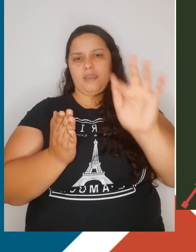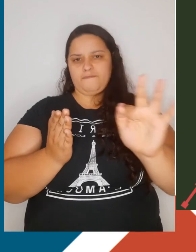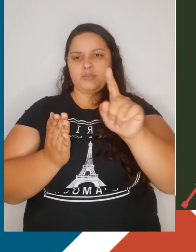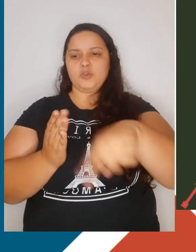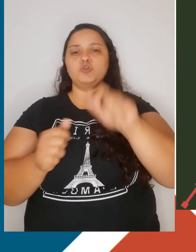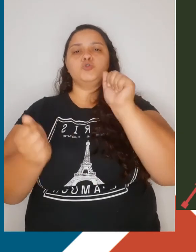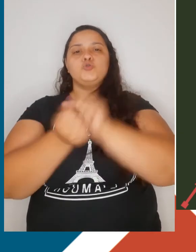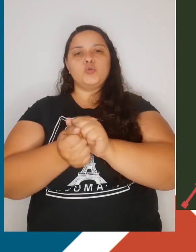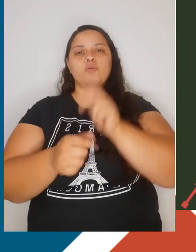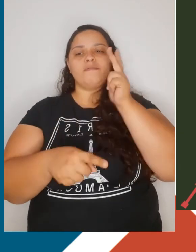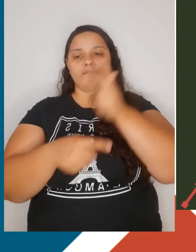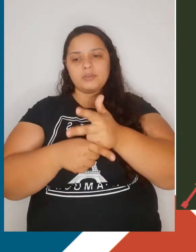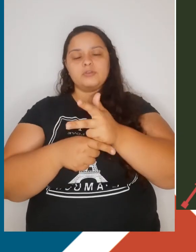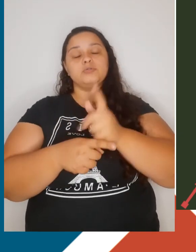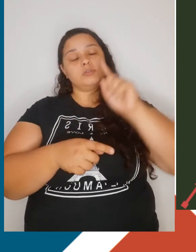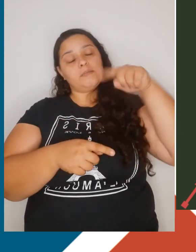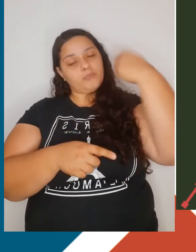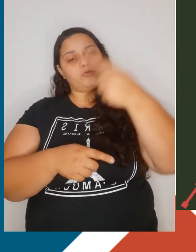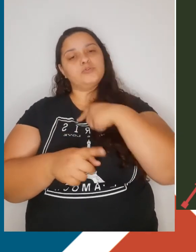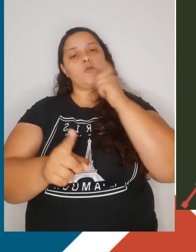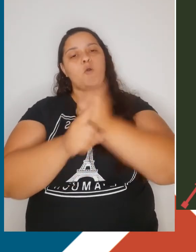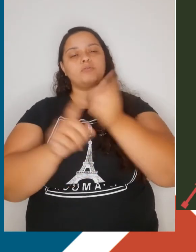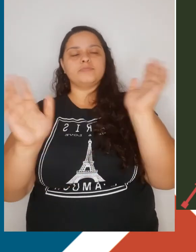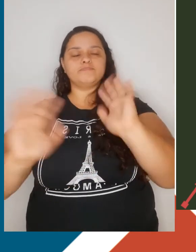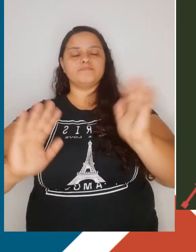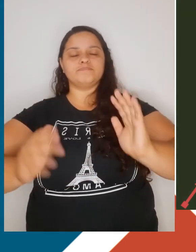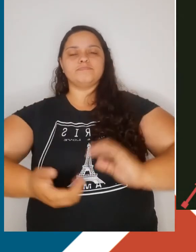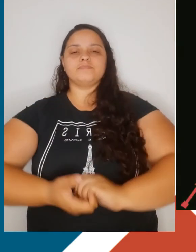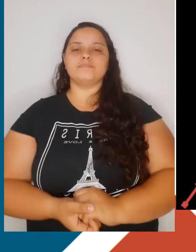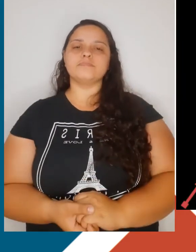junto com esse vídeo e a gente se vê numa próxima. Tchau, tchau!